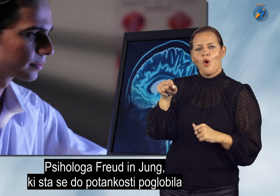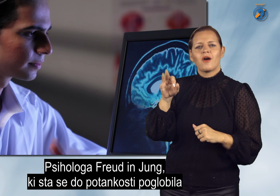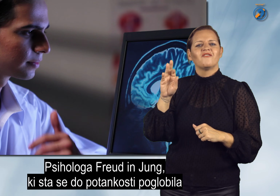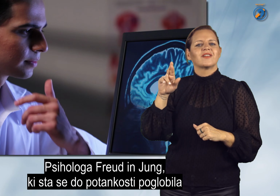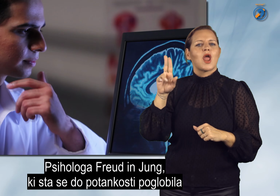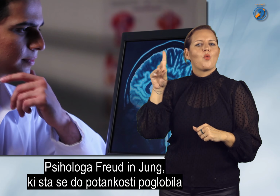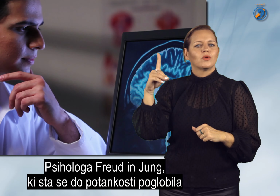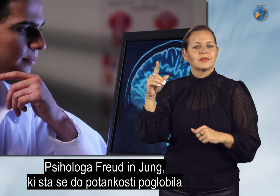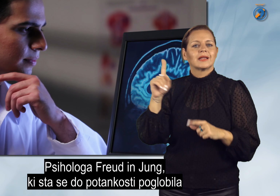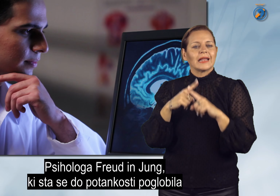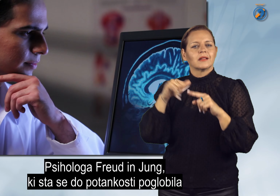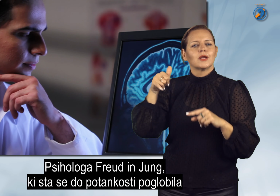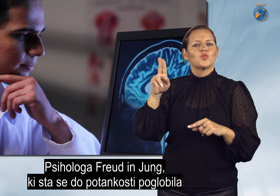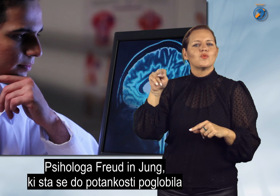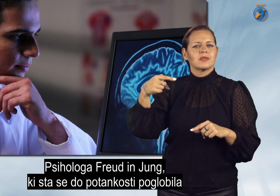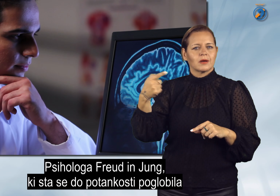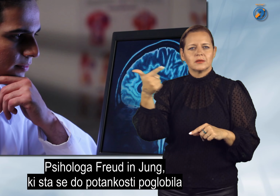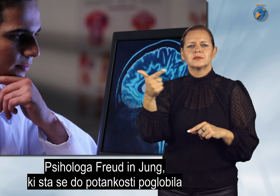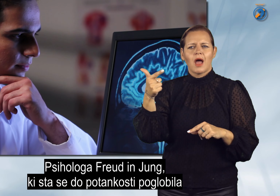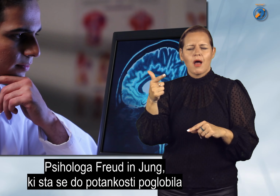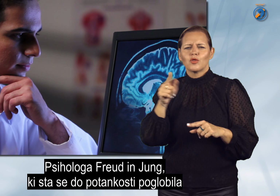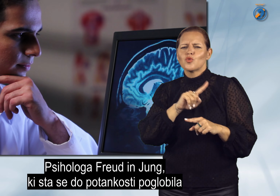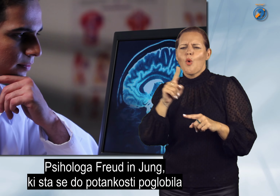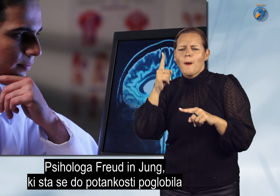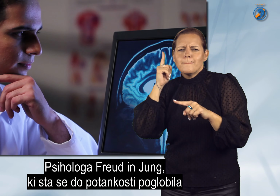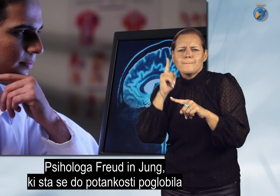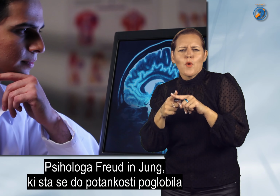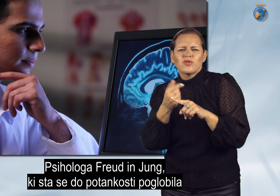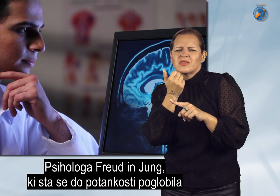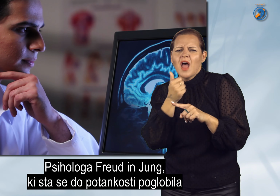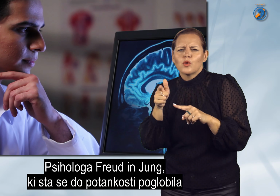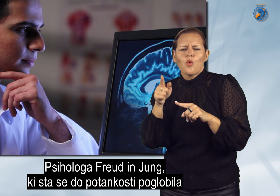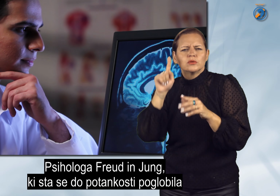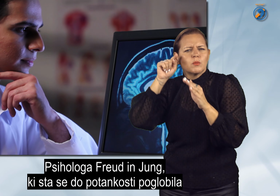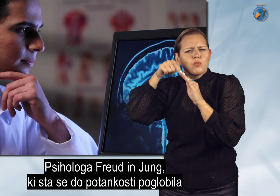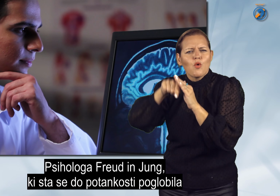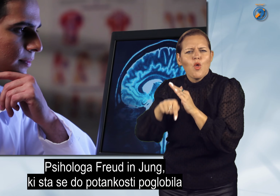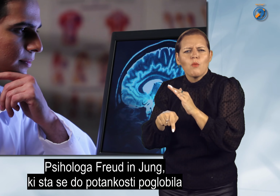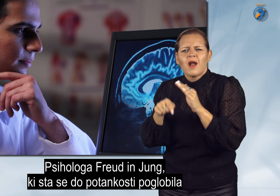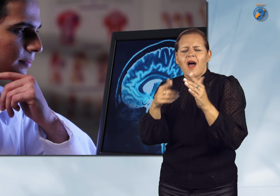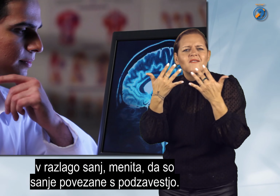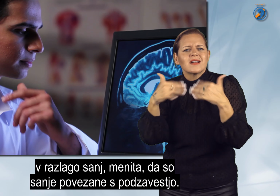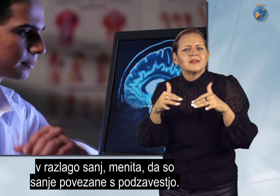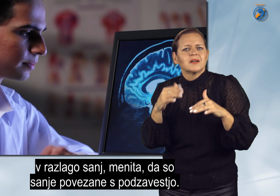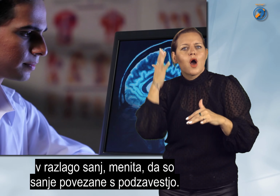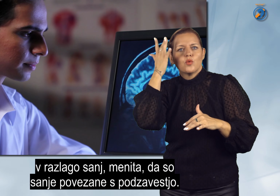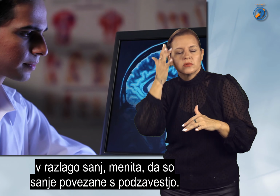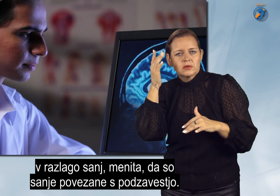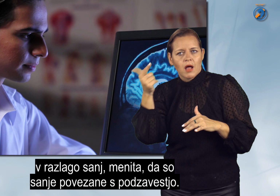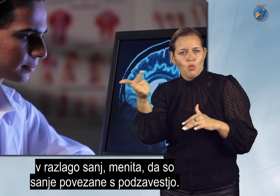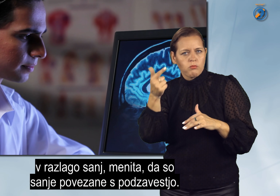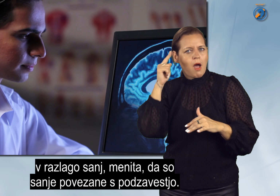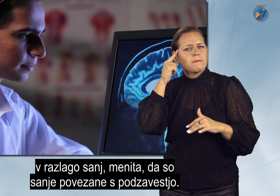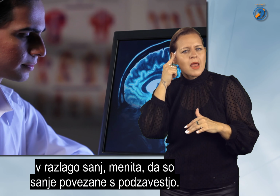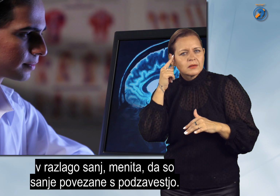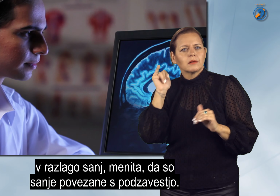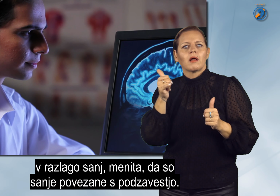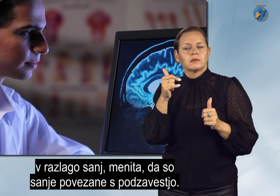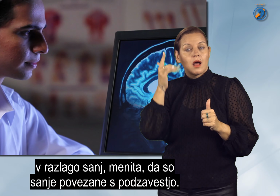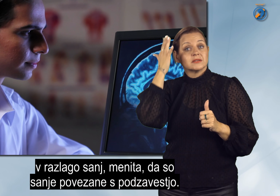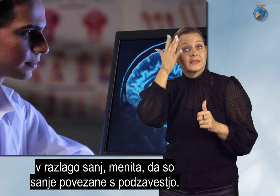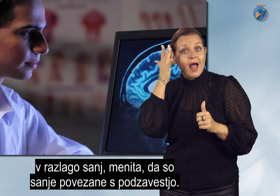Psihologa Freud in Jung, ki sta se do potankosti poglobila v razlago sanj, menita, da so sanje povezane